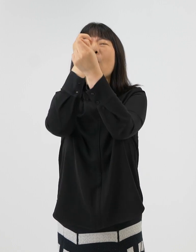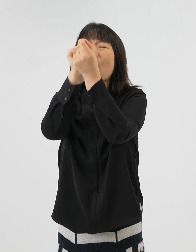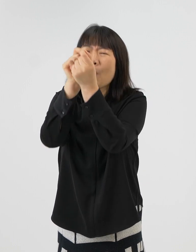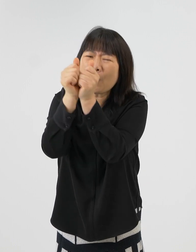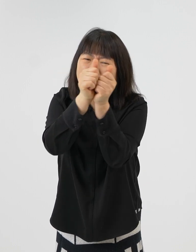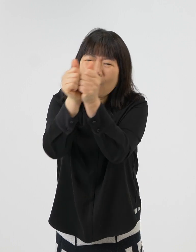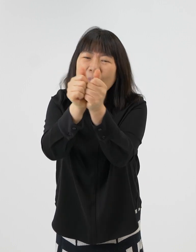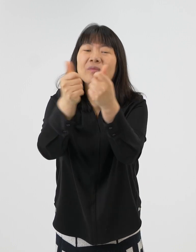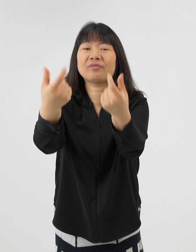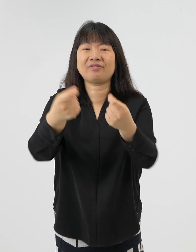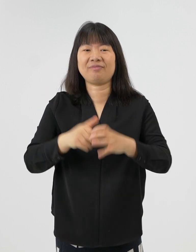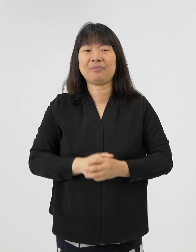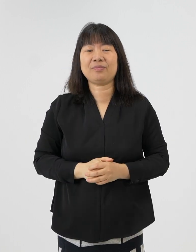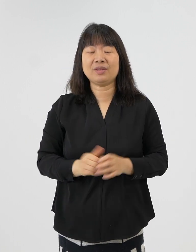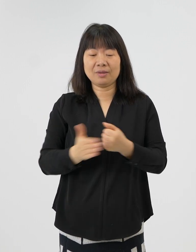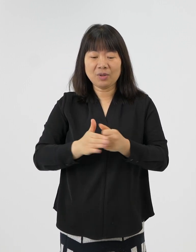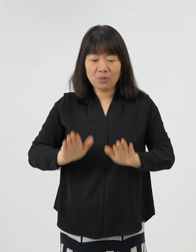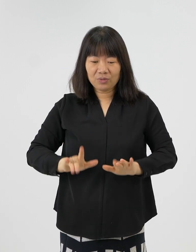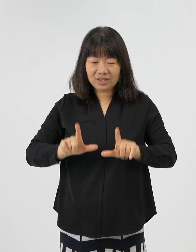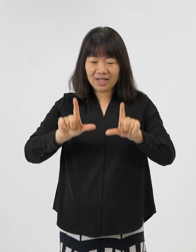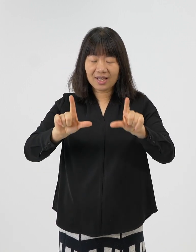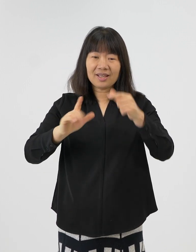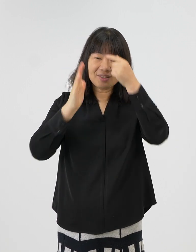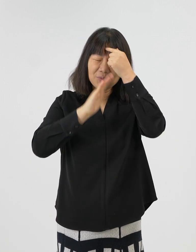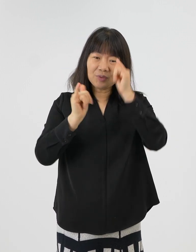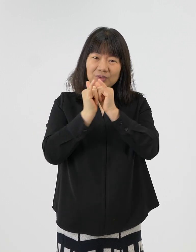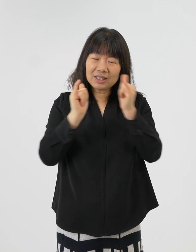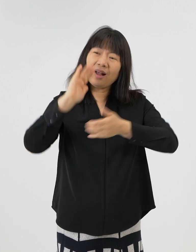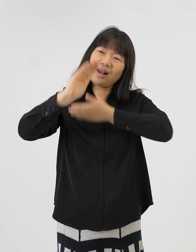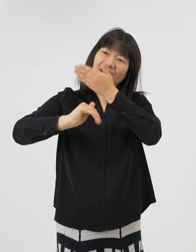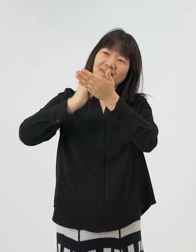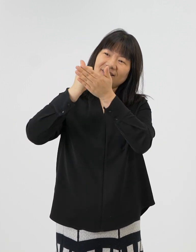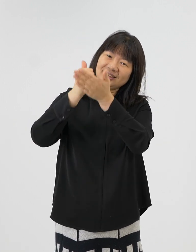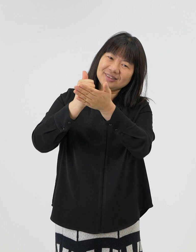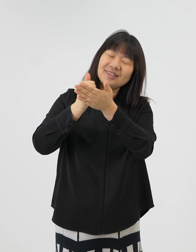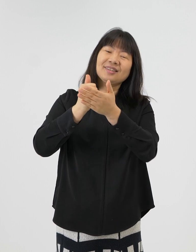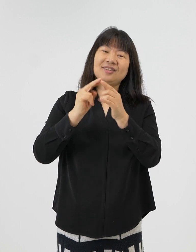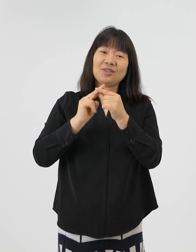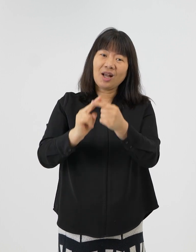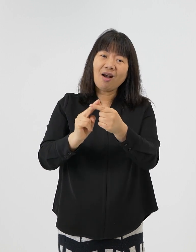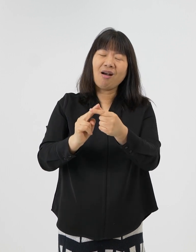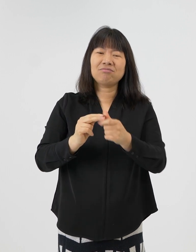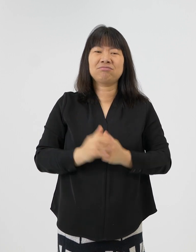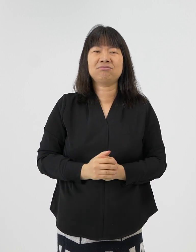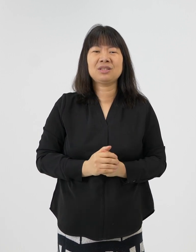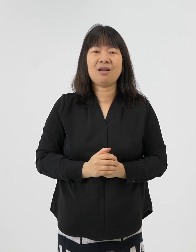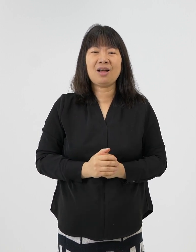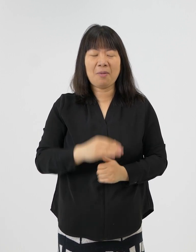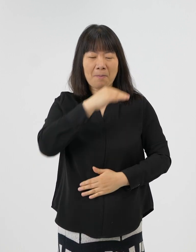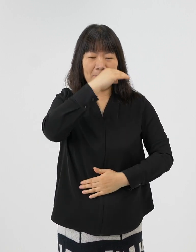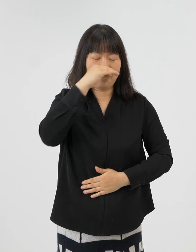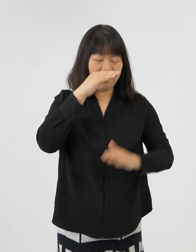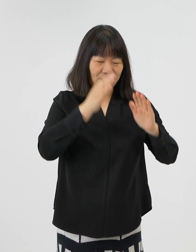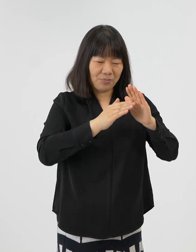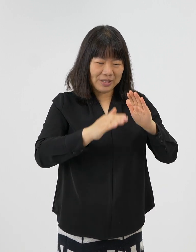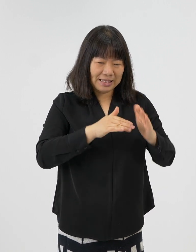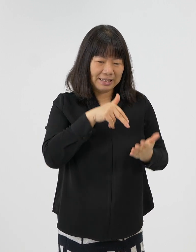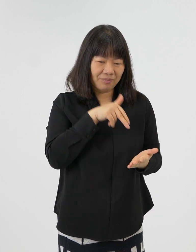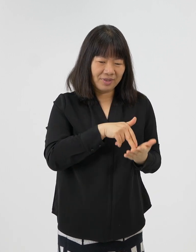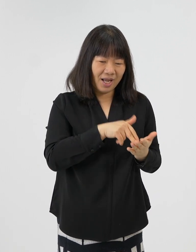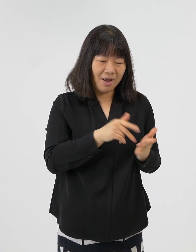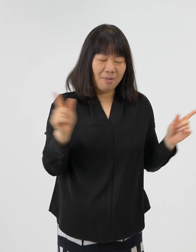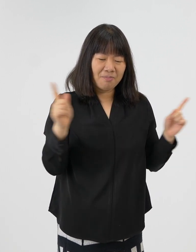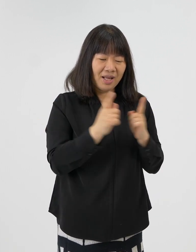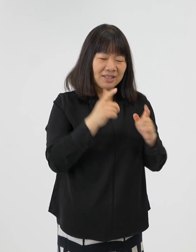금년에는 우리 성도님들은 하나님과 좀 공식적으로 만나지 말고